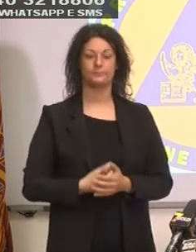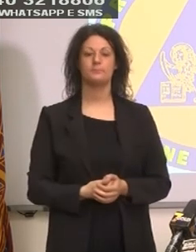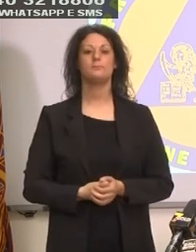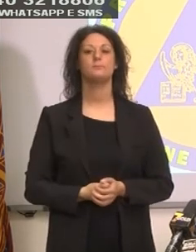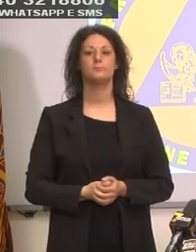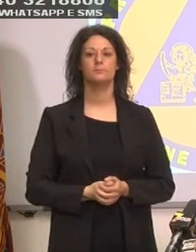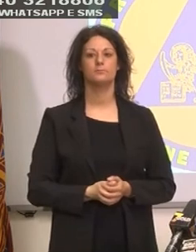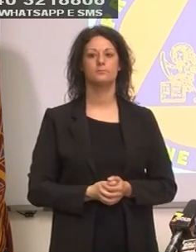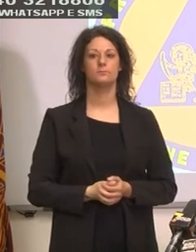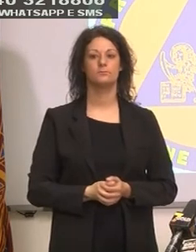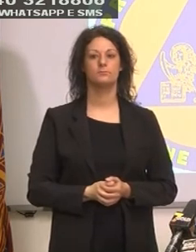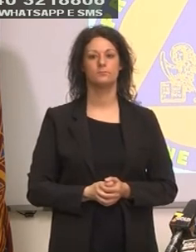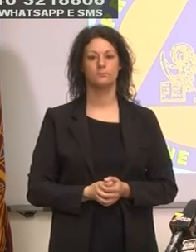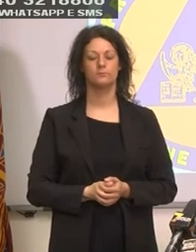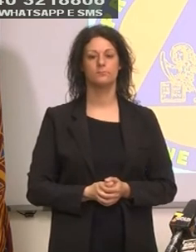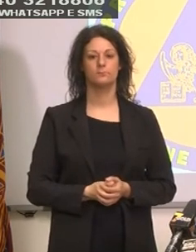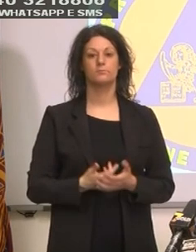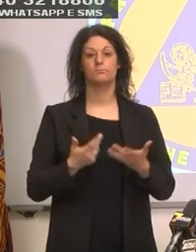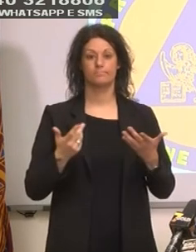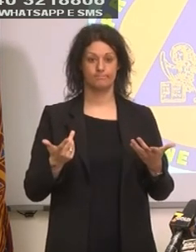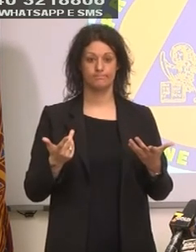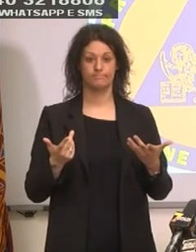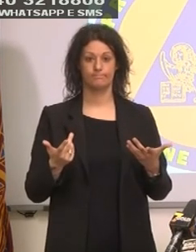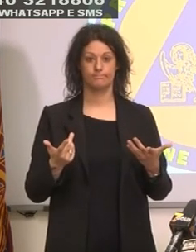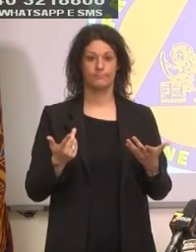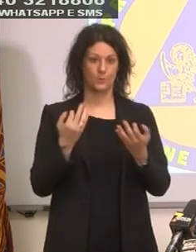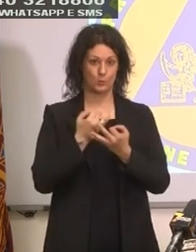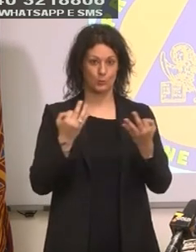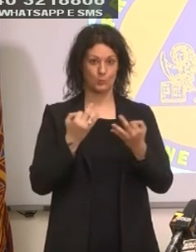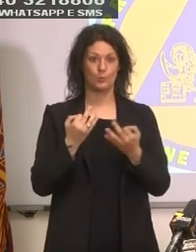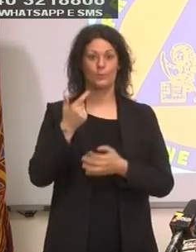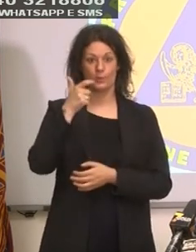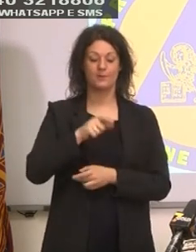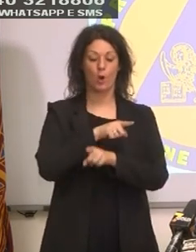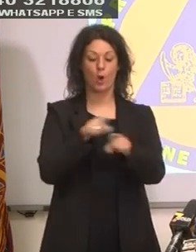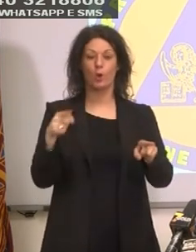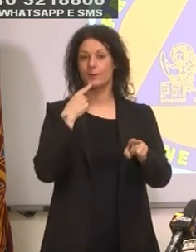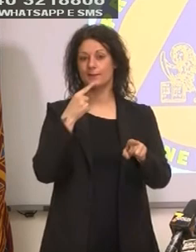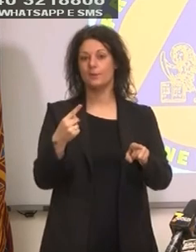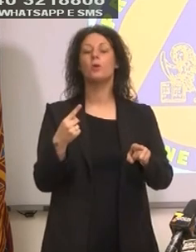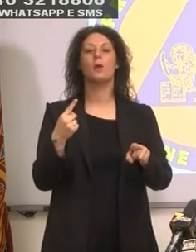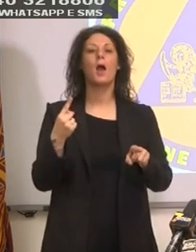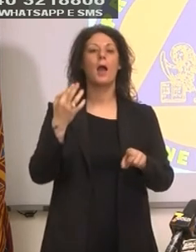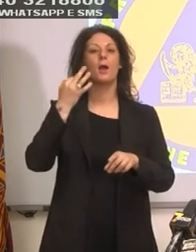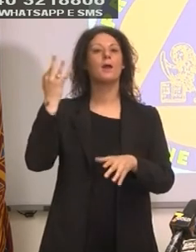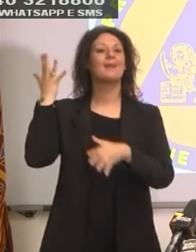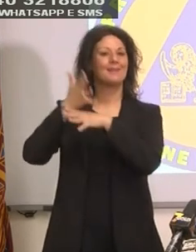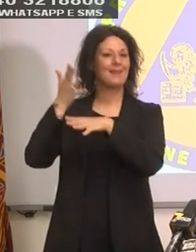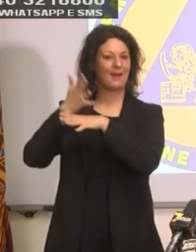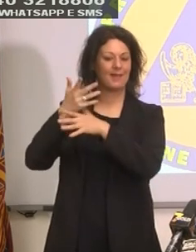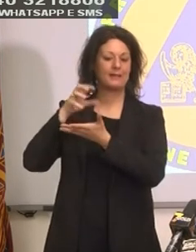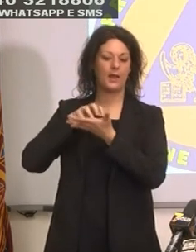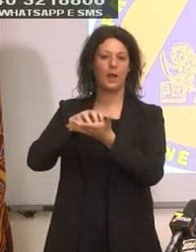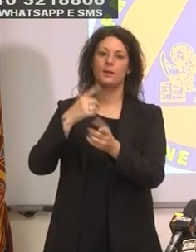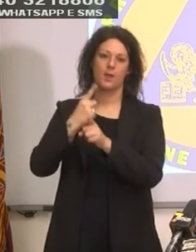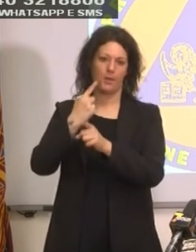o si fosse dimenticato. Per cui giustamente dicono, oltre a mettere le misure giuste per noi, è bene che qualcuno ricordi a Roma che siamo quelli che